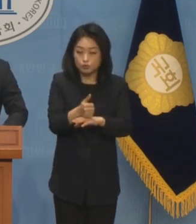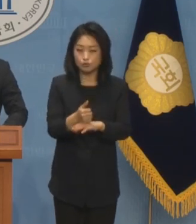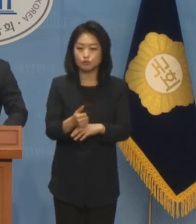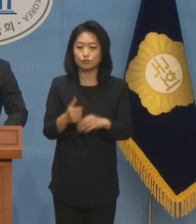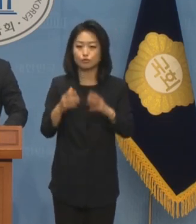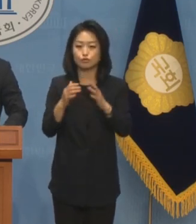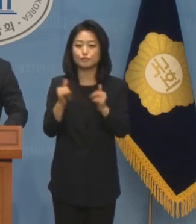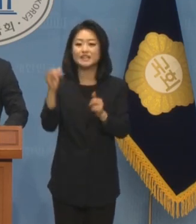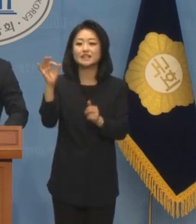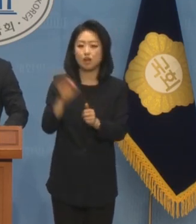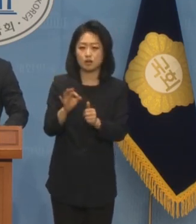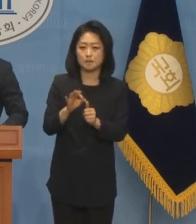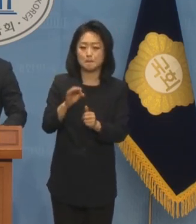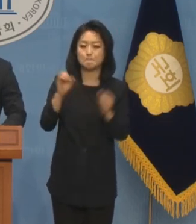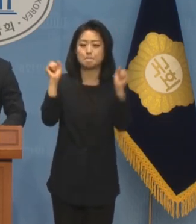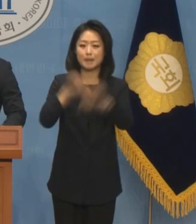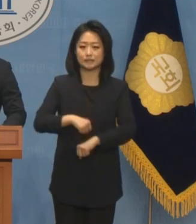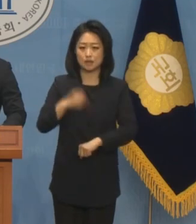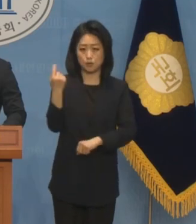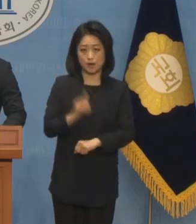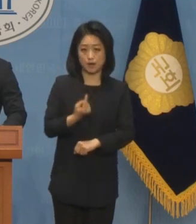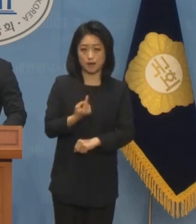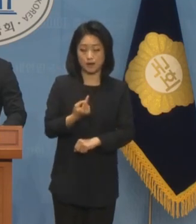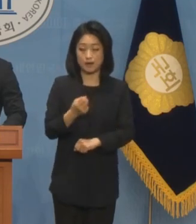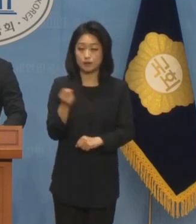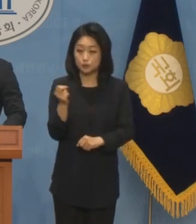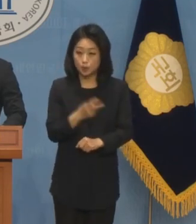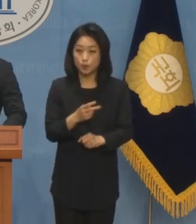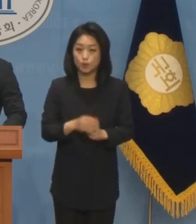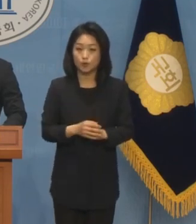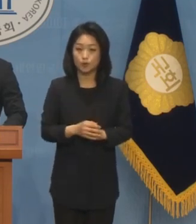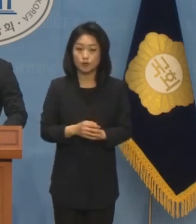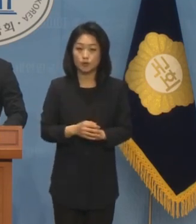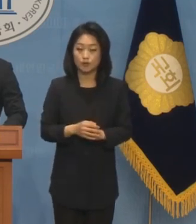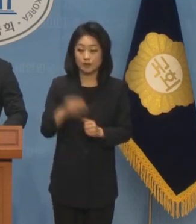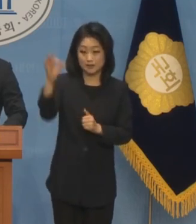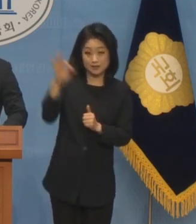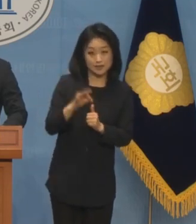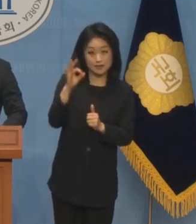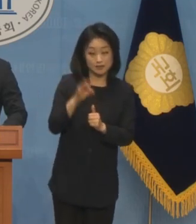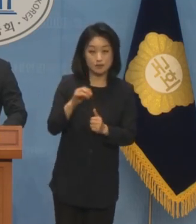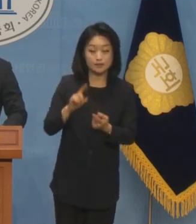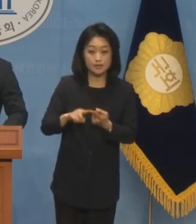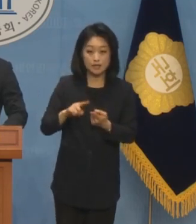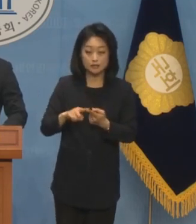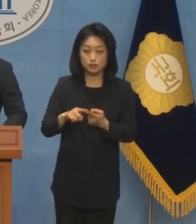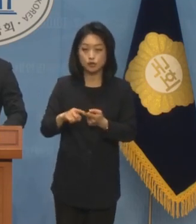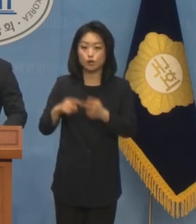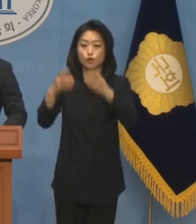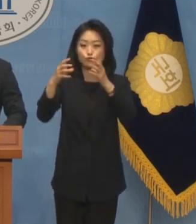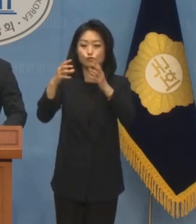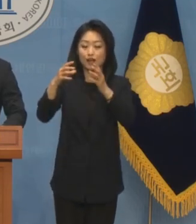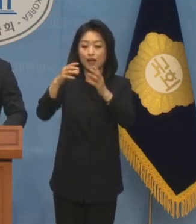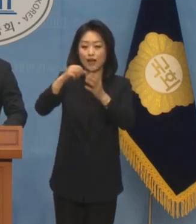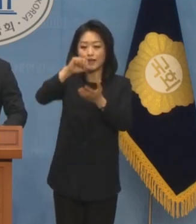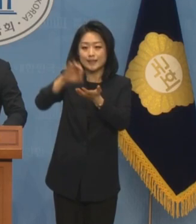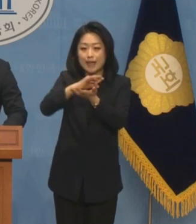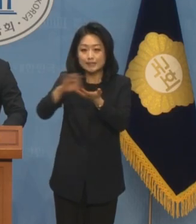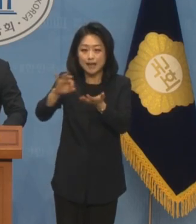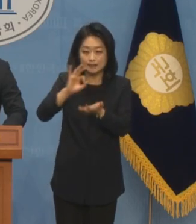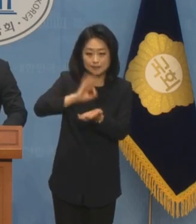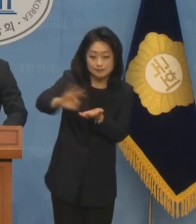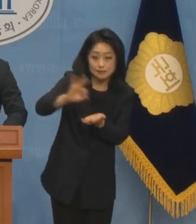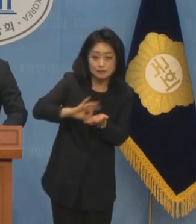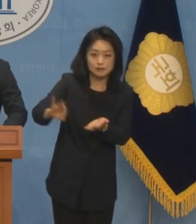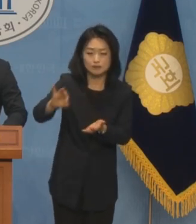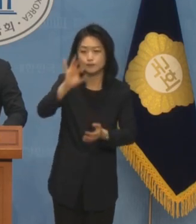수도 있습니다 나가 지급 보장의 문제는 국고 보장 명문화 같은 한낮 글자로 해결하겠다는